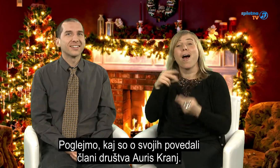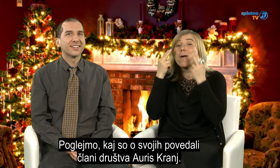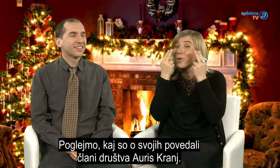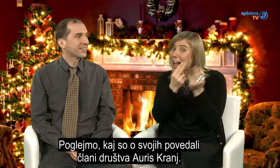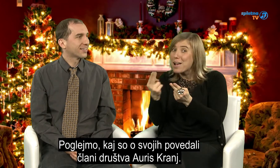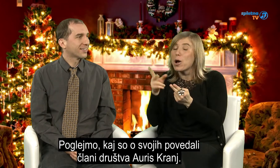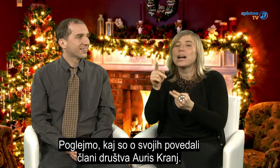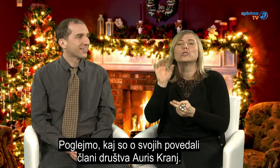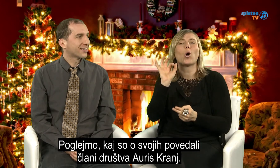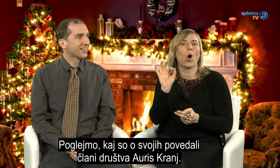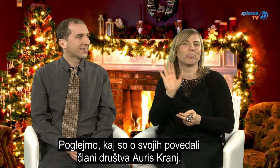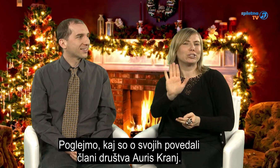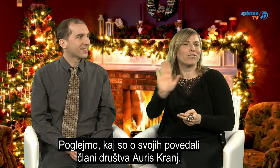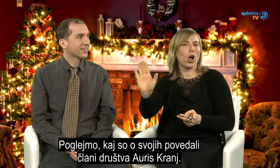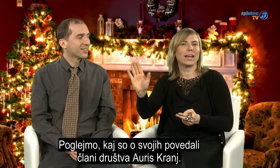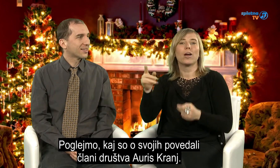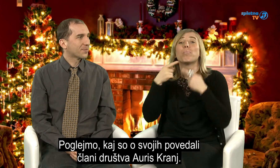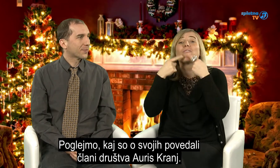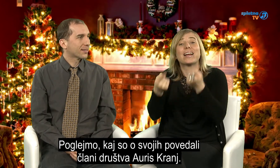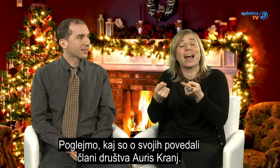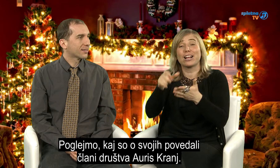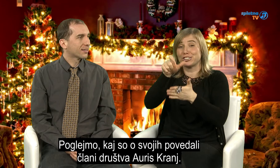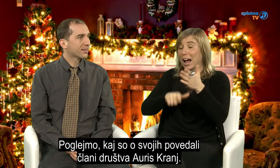Poglejmo, kaj so o svojih povedali člani društva Auris Kranj.